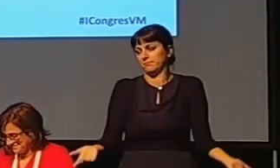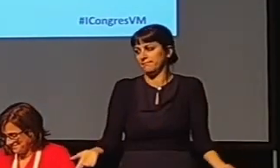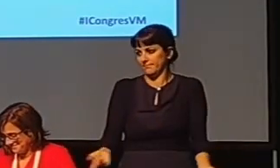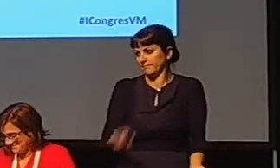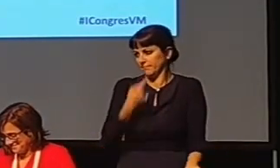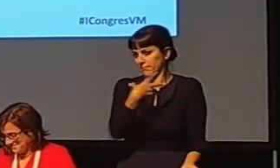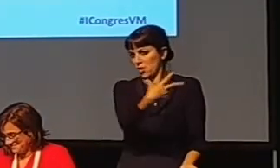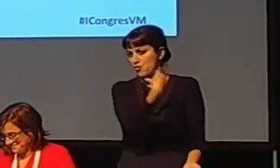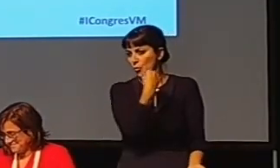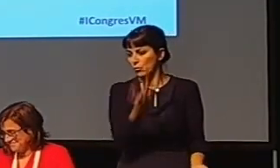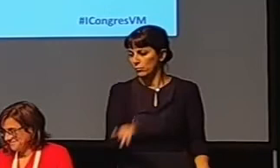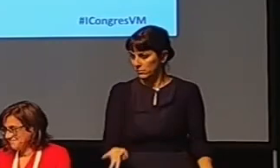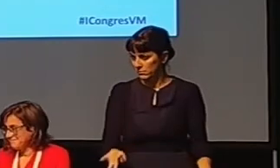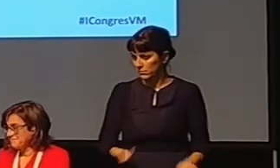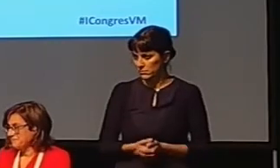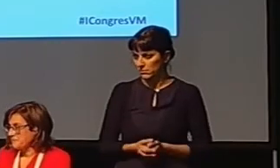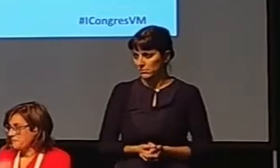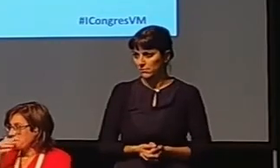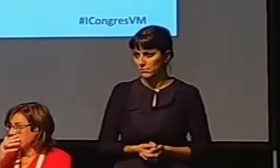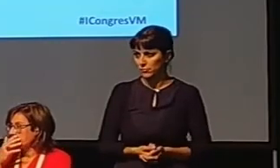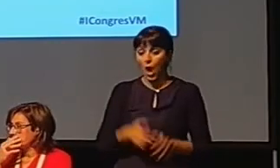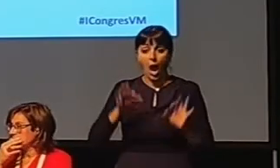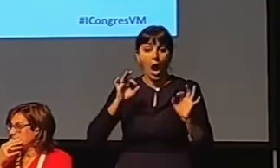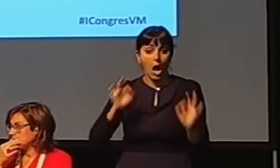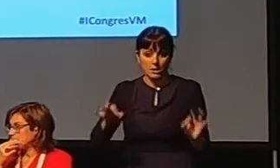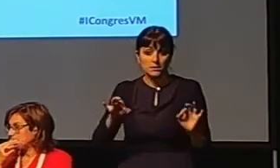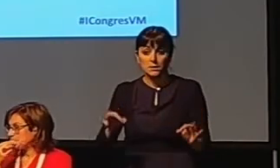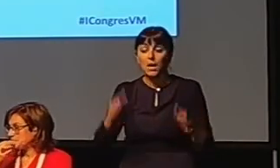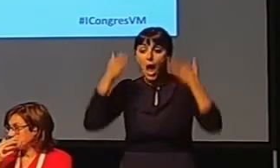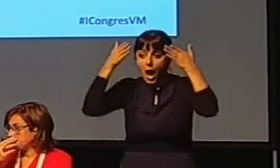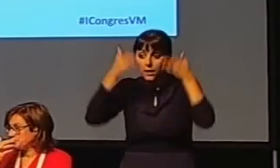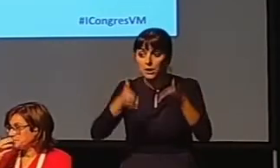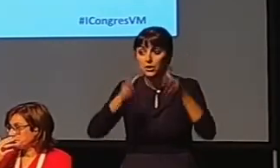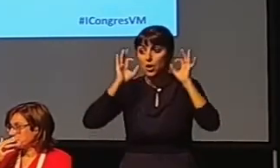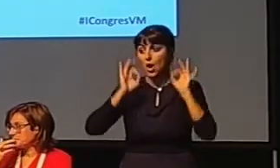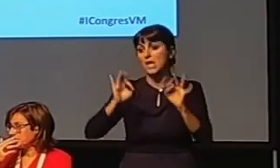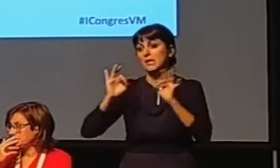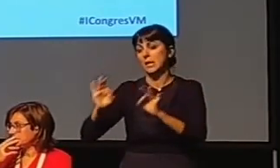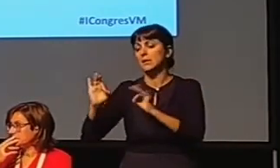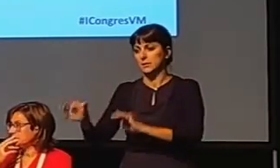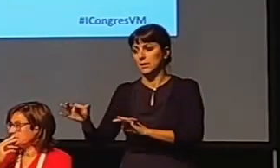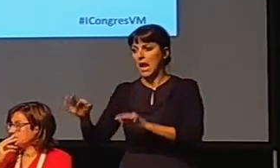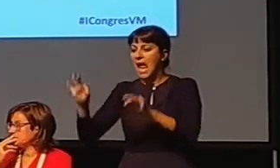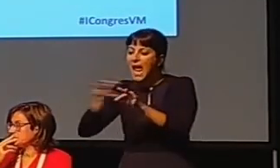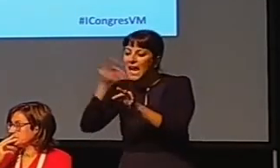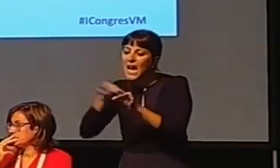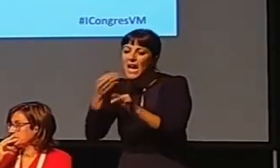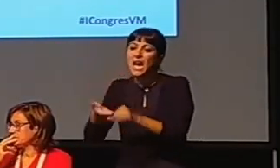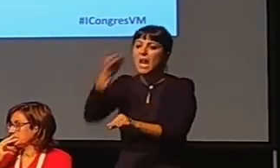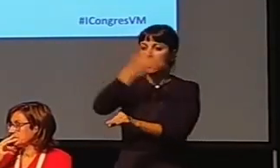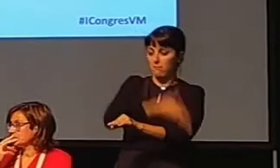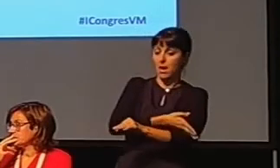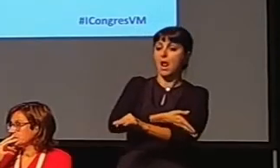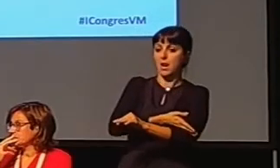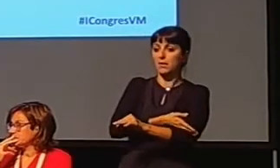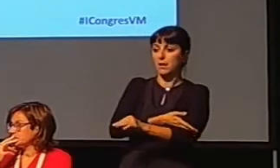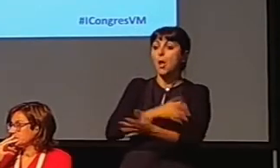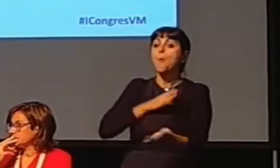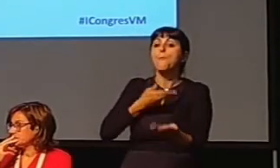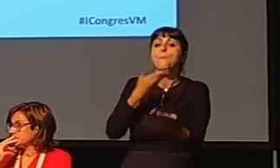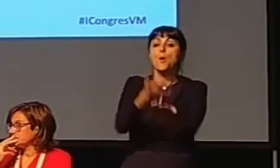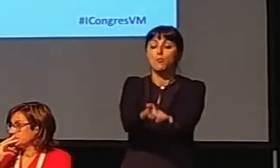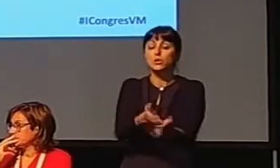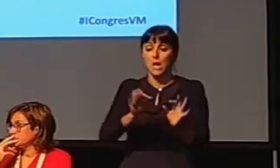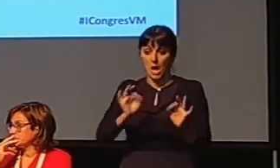Xungo, eh? O els assis, no? Tot el tema de l'atenció. Vull dir que parlem d'això, eh? Hilvanar, què és hilvanar? Quines són les propostes? Hilvanar.